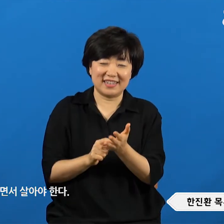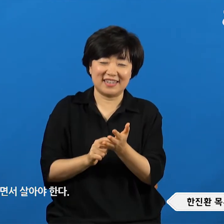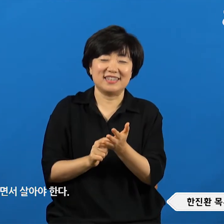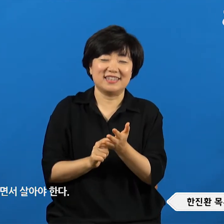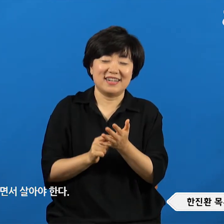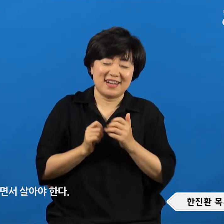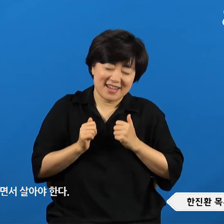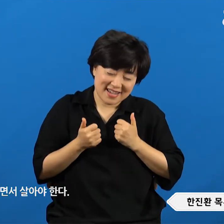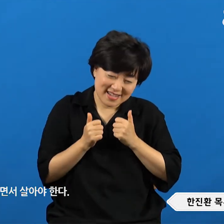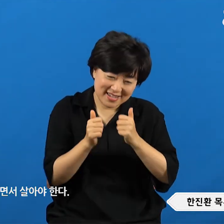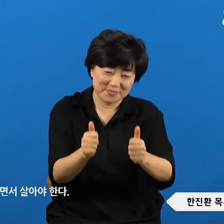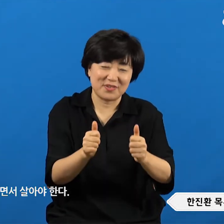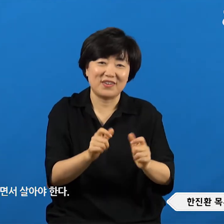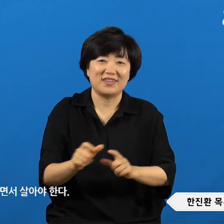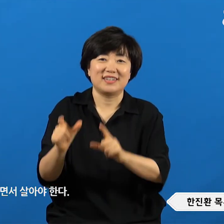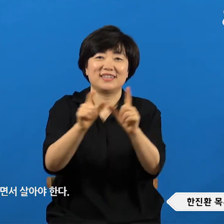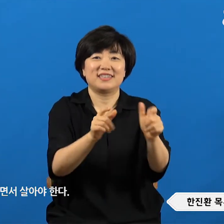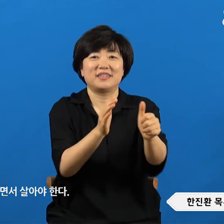합니다.